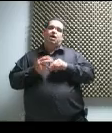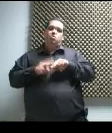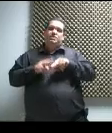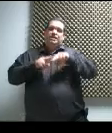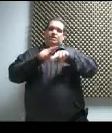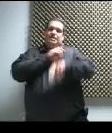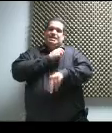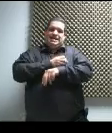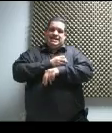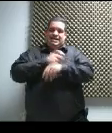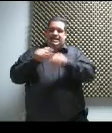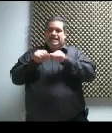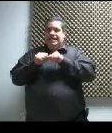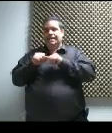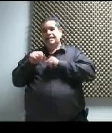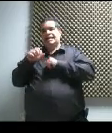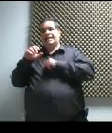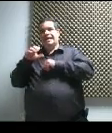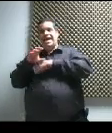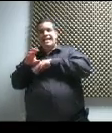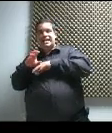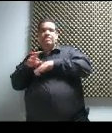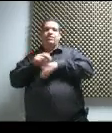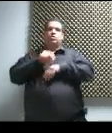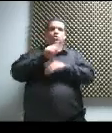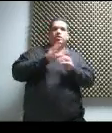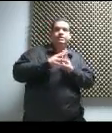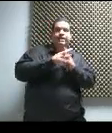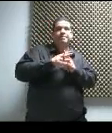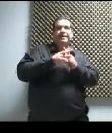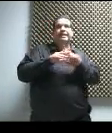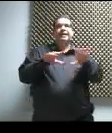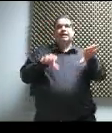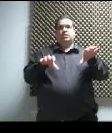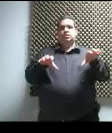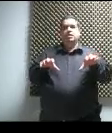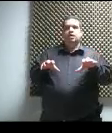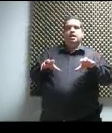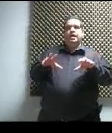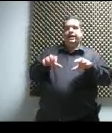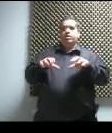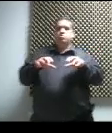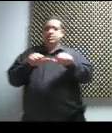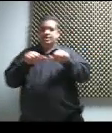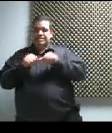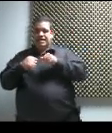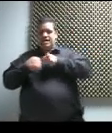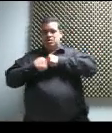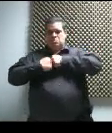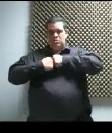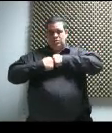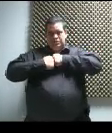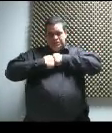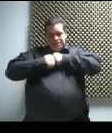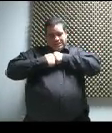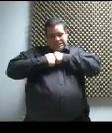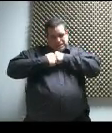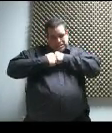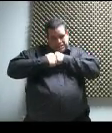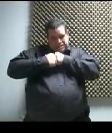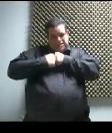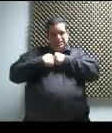entre la placa del Caribe y Norteamérica. O que imagínense lo que es como si fuera un choque absorber entre la colisión entre esas dos placas